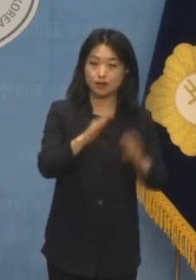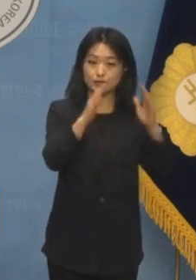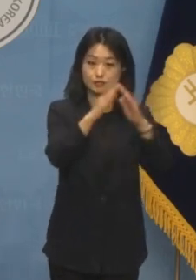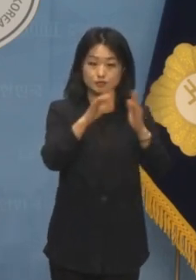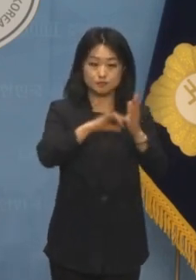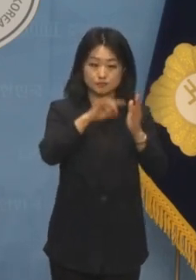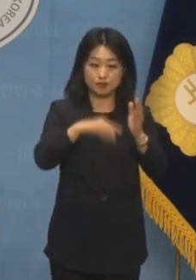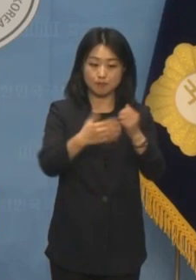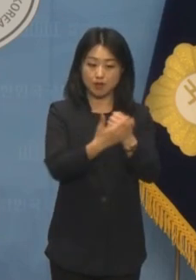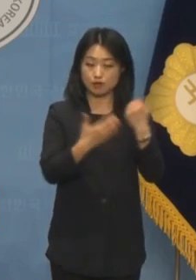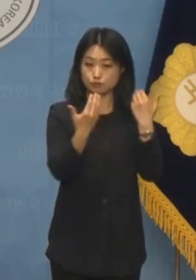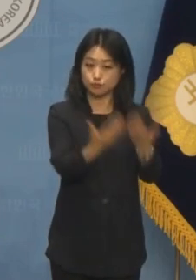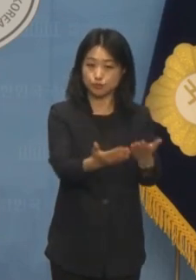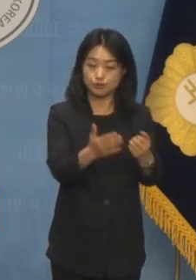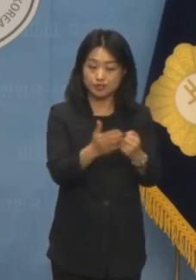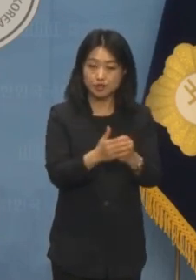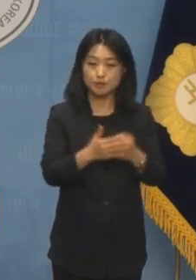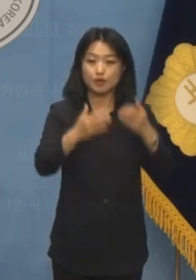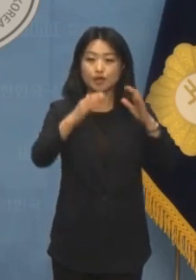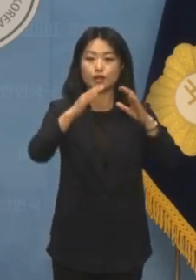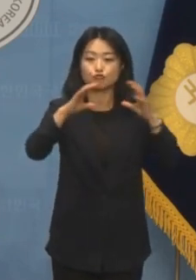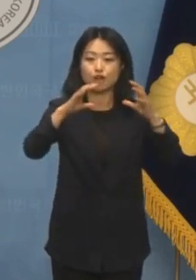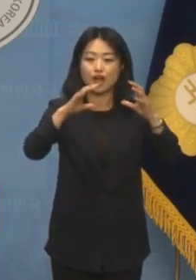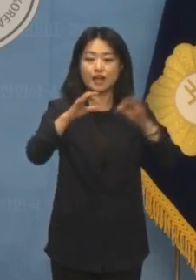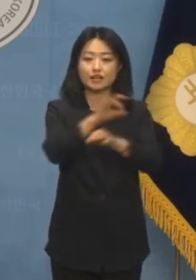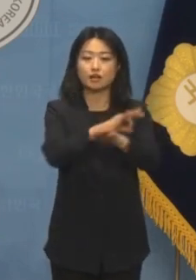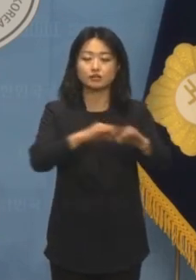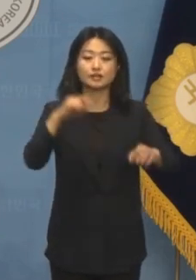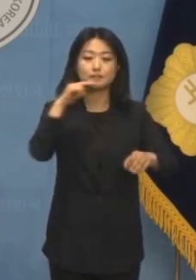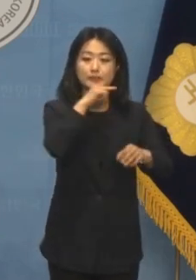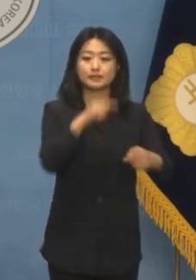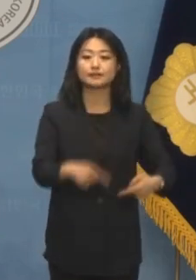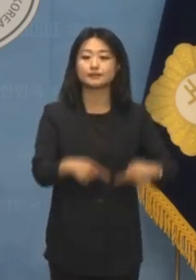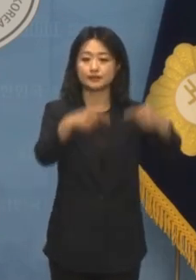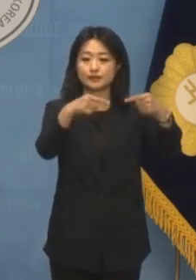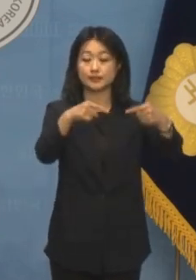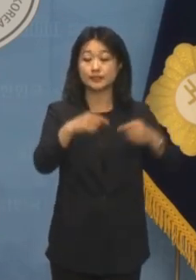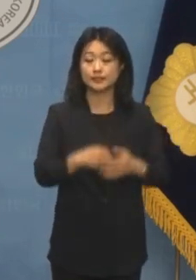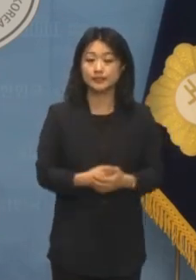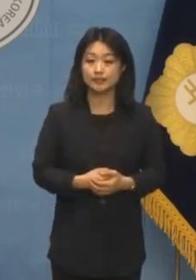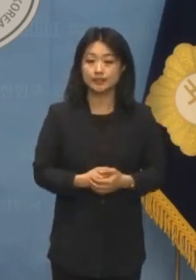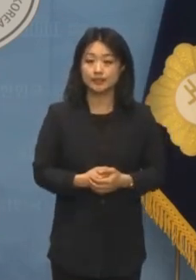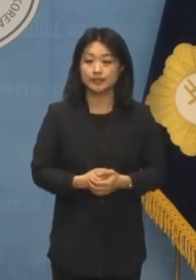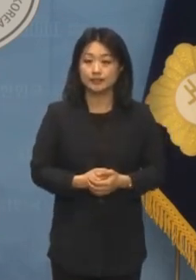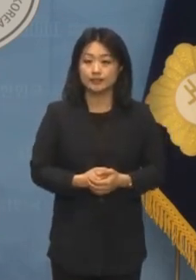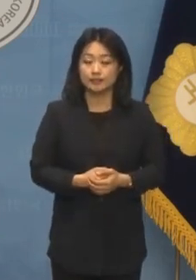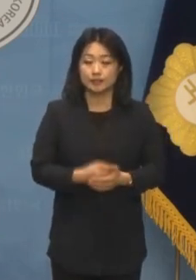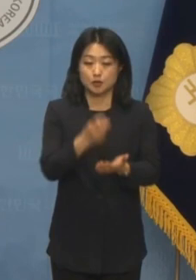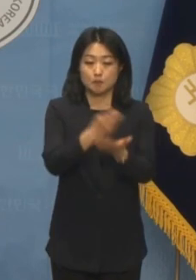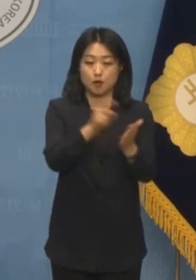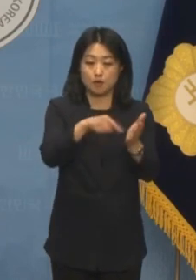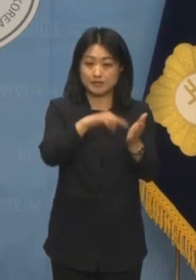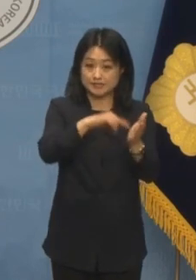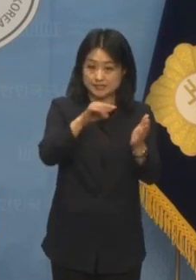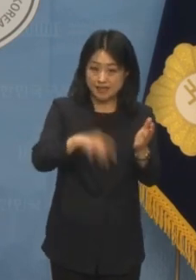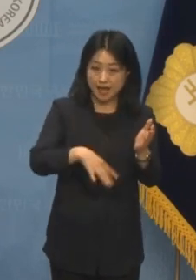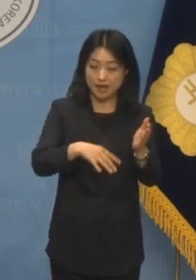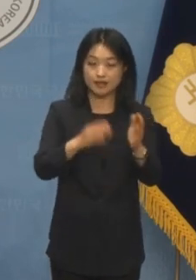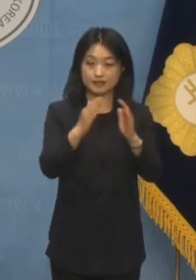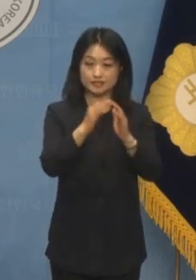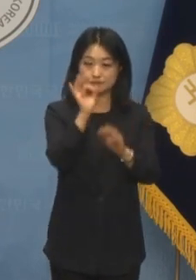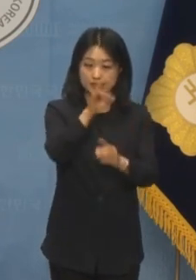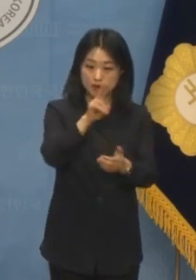세수 부족으로 국가 경제는 최악의 지표를 나타내고 있습니다. 법인세와